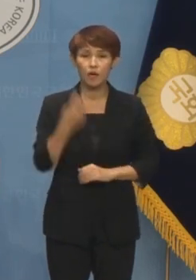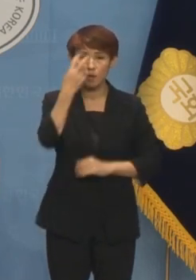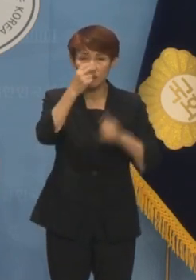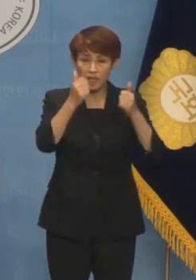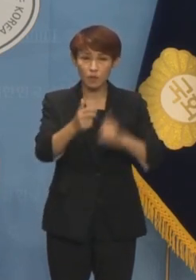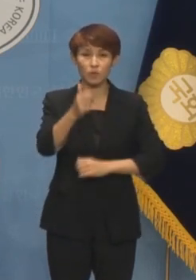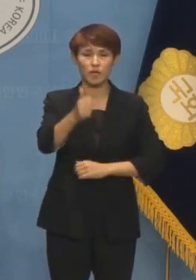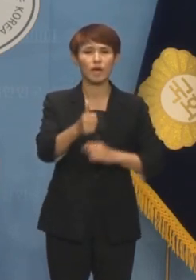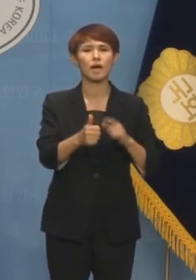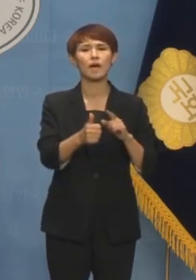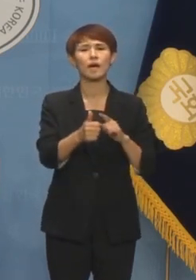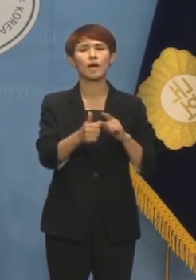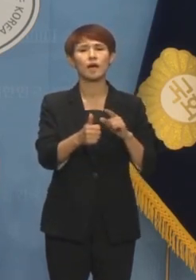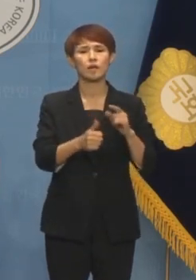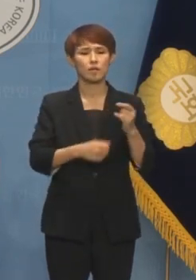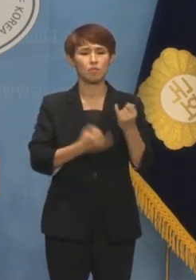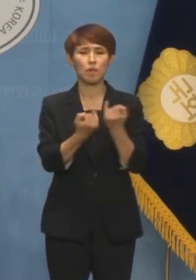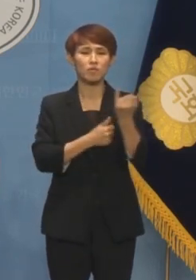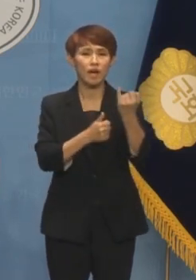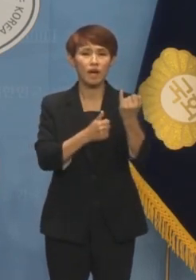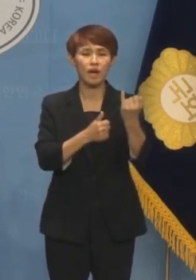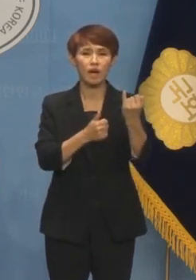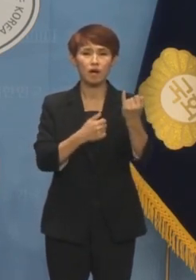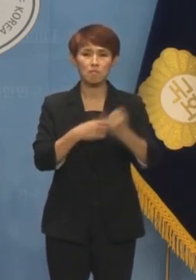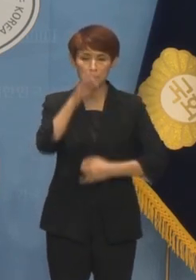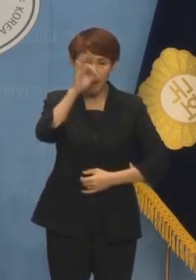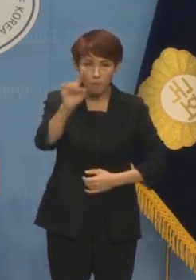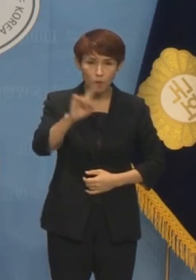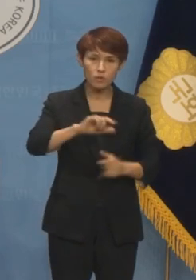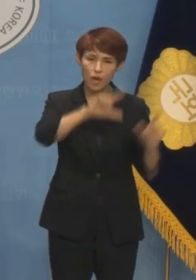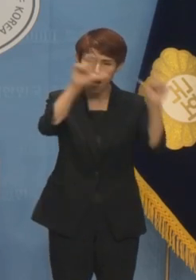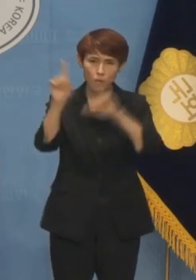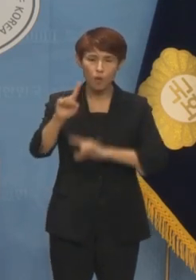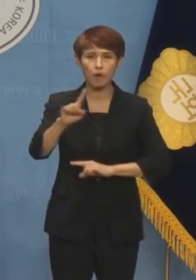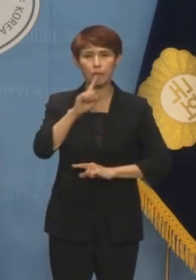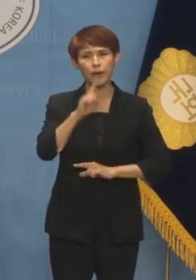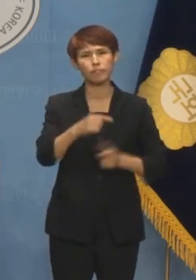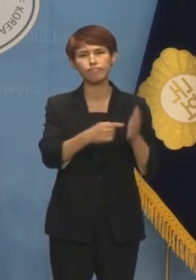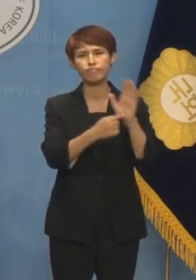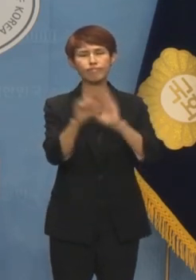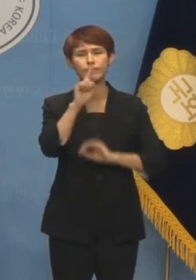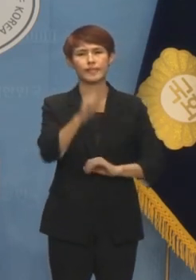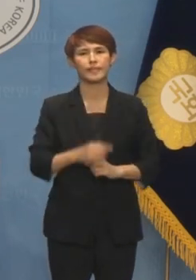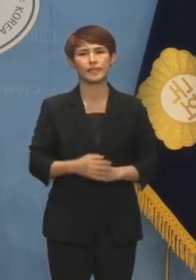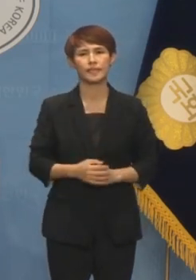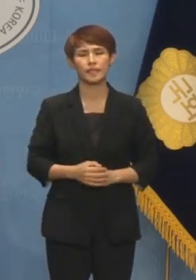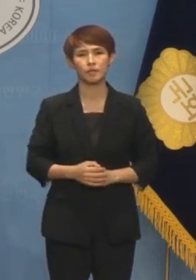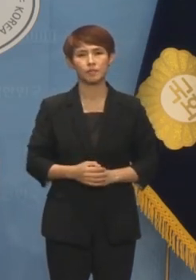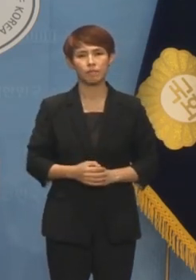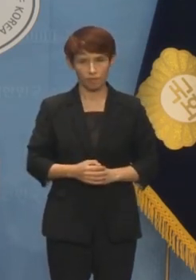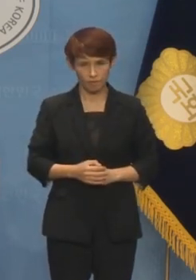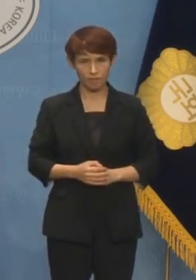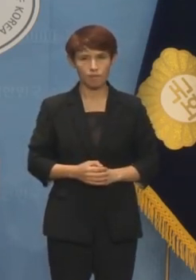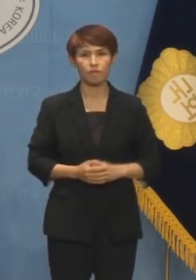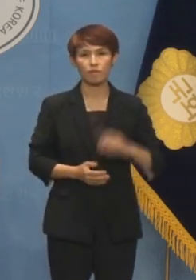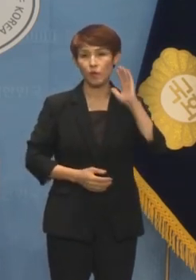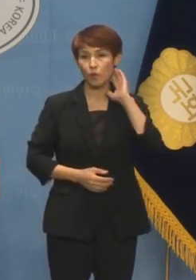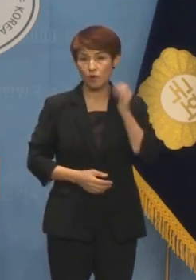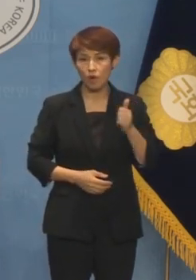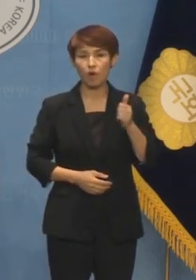검찰총장의 배우자로서 도대체 무엇을 보았고 어떤 삶을 살았기에 저런 발언이 나왔는지 의아했지만 이제